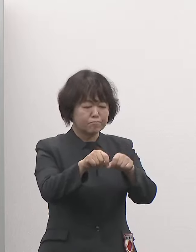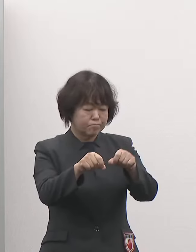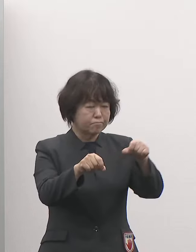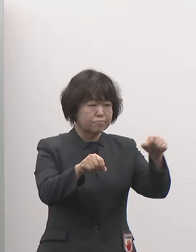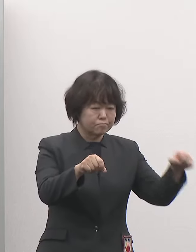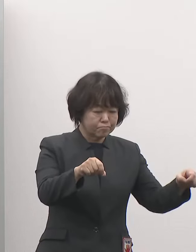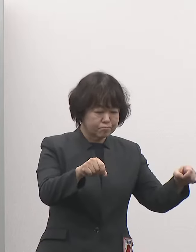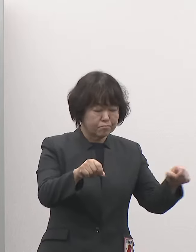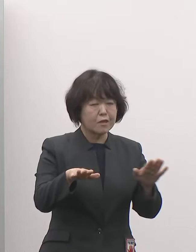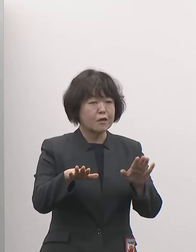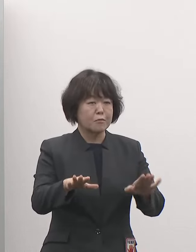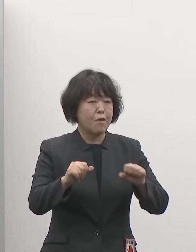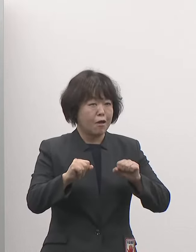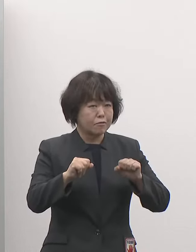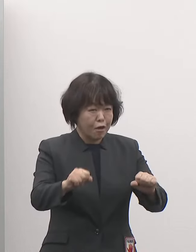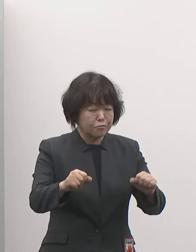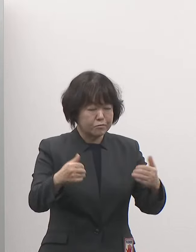今やるべきことは徹底して、